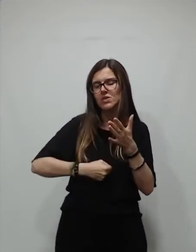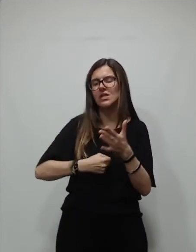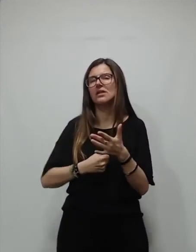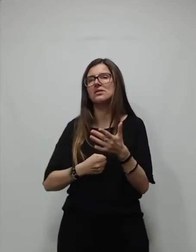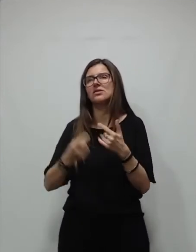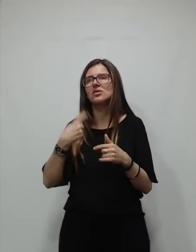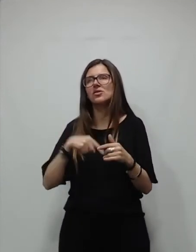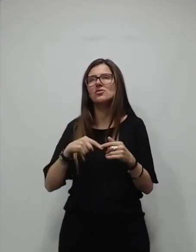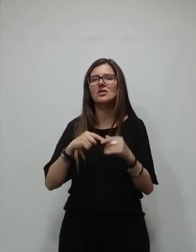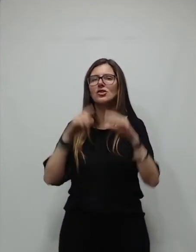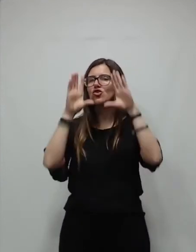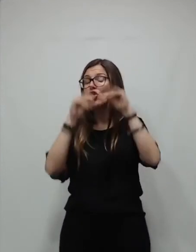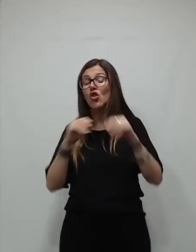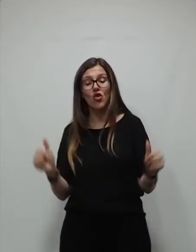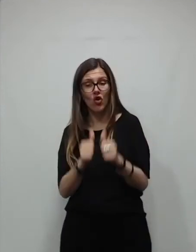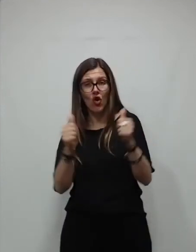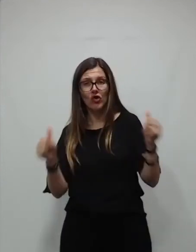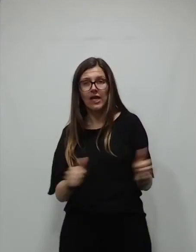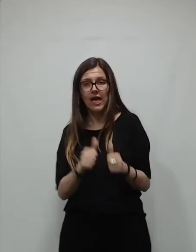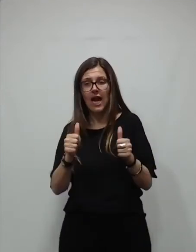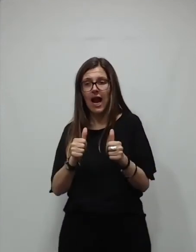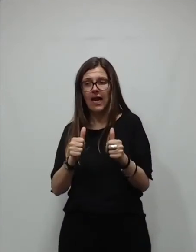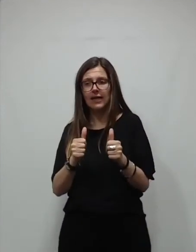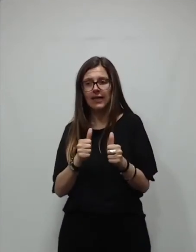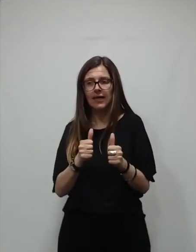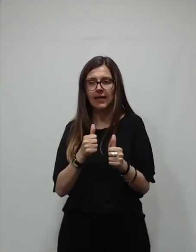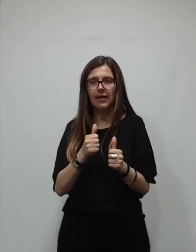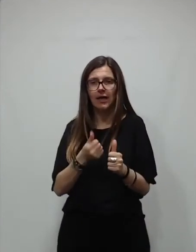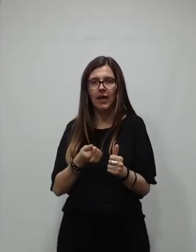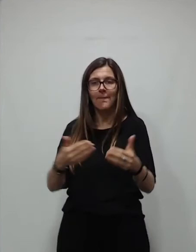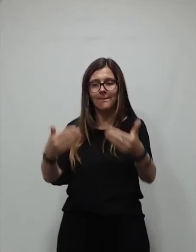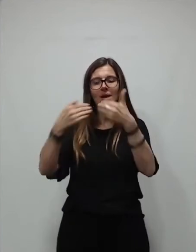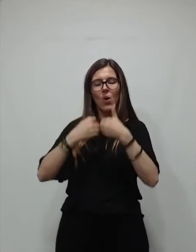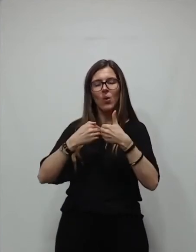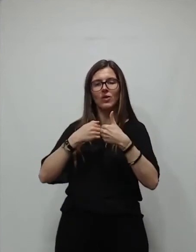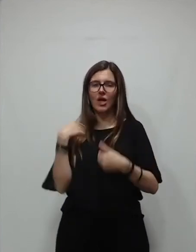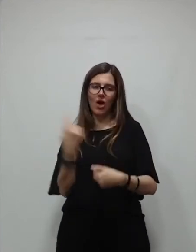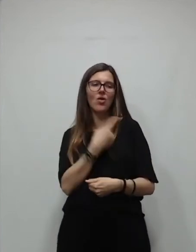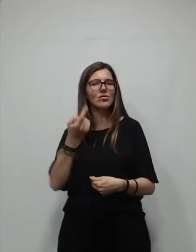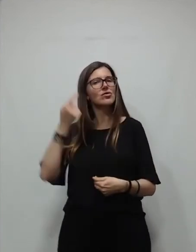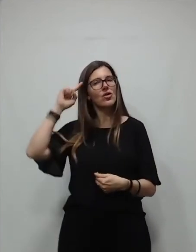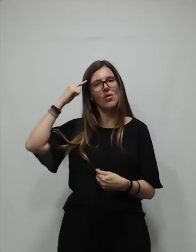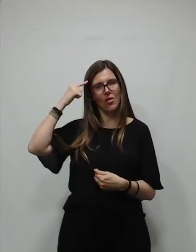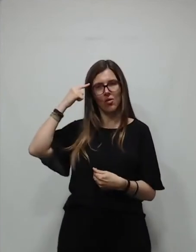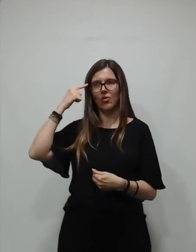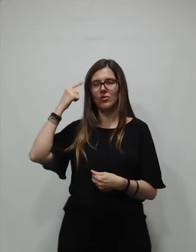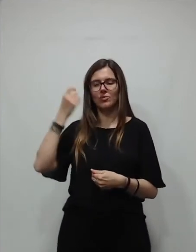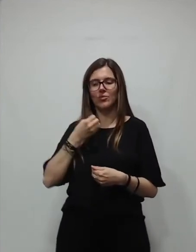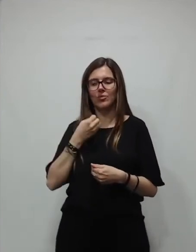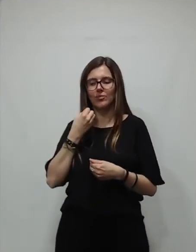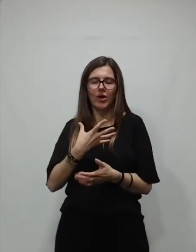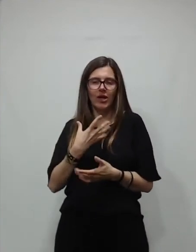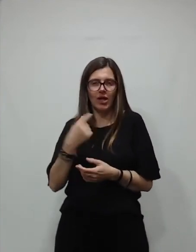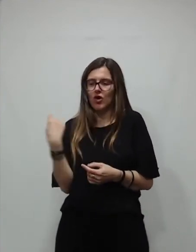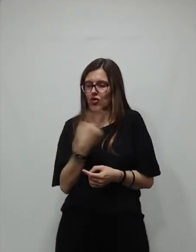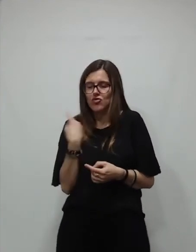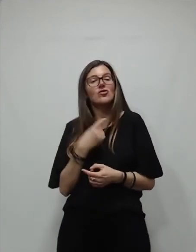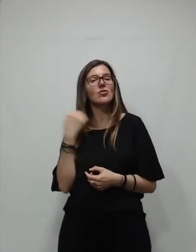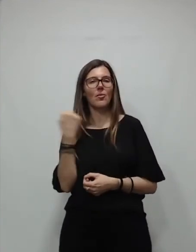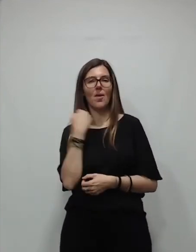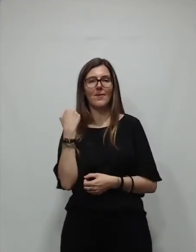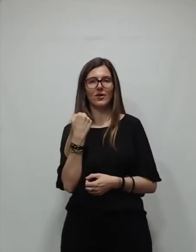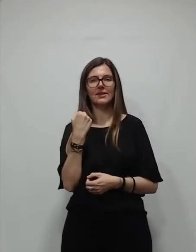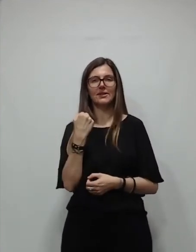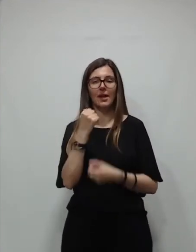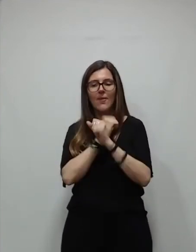nosotros. Una de las consignas que trabajamos en esto de darnos voz y darle esa salida y ese encierro a todas aquellas personas